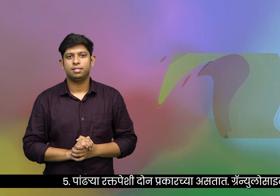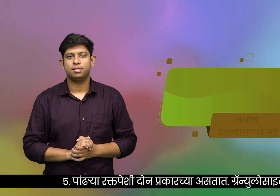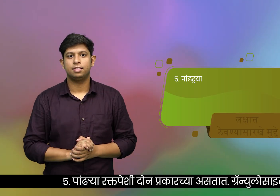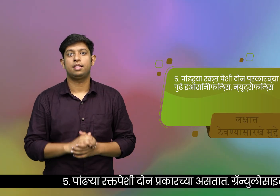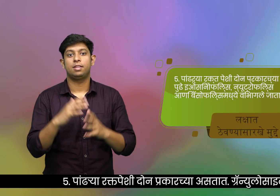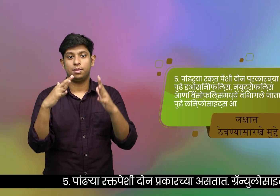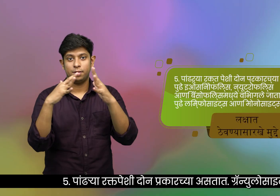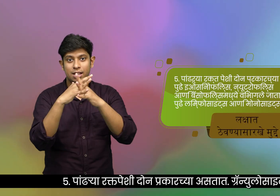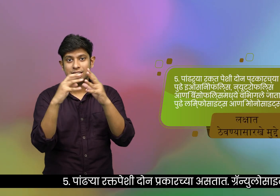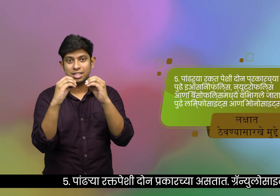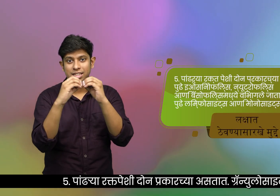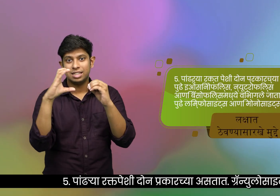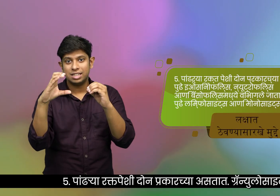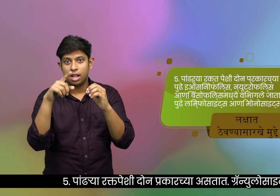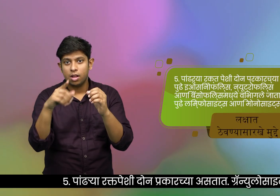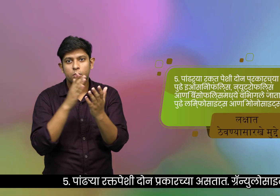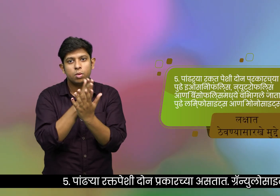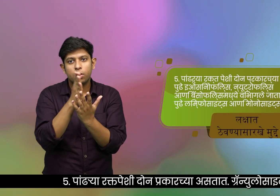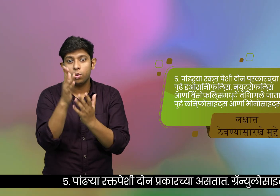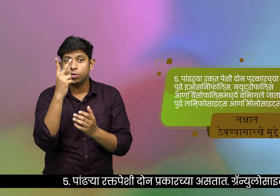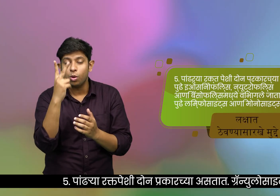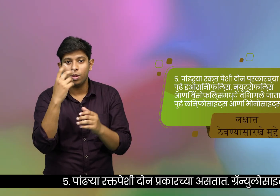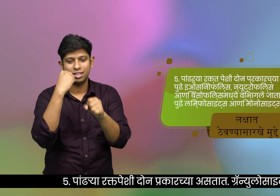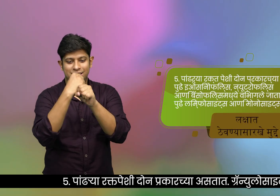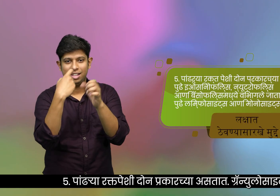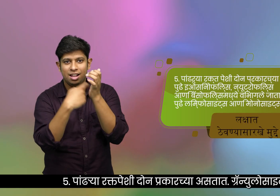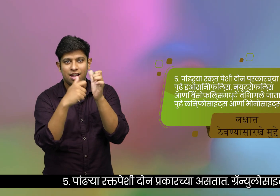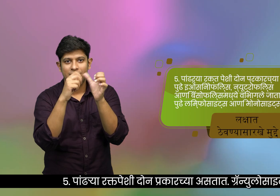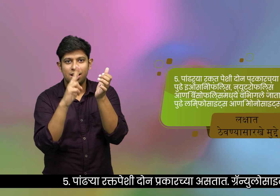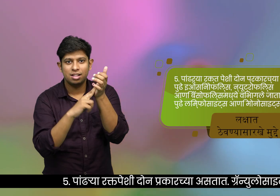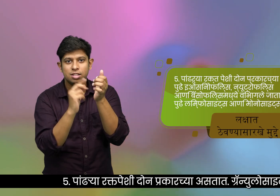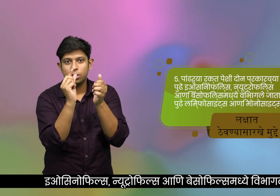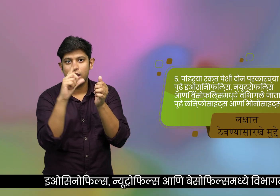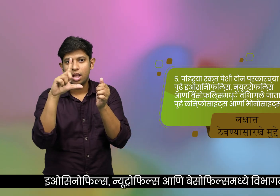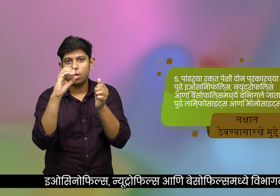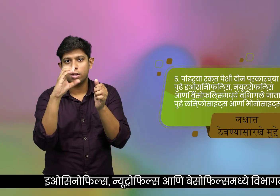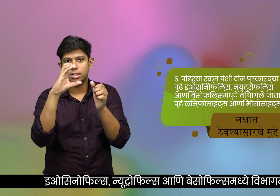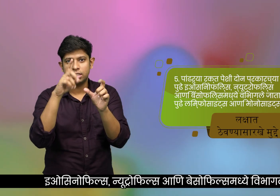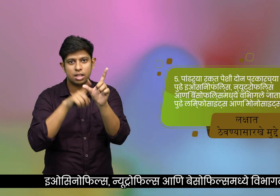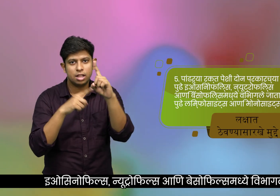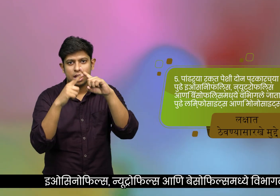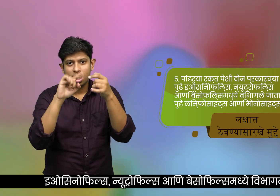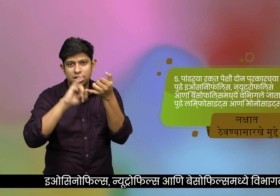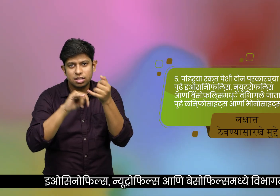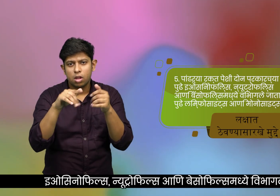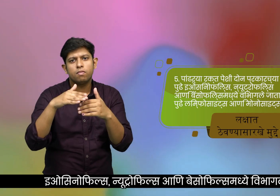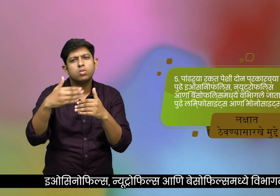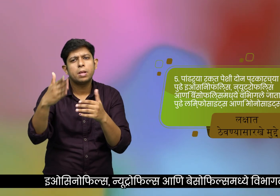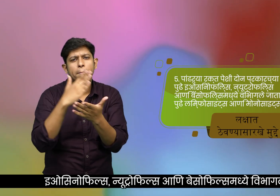पांढऱ्या रक्तपेशी दोन प्रकारच्या असतात. ग्रॅन्युलोसिस्टम पुढे इस्नोफिल्स, न्यूट्रोफिल्स